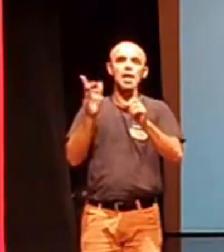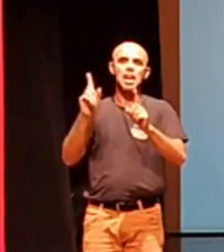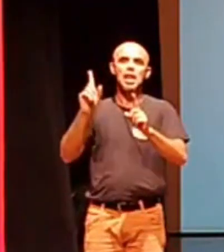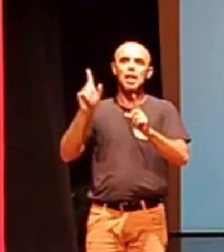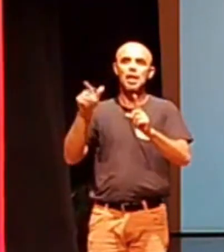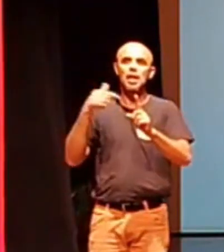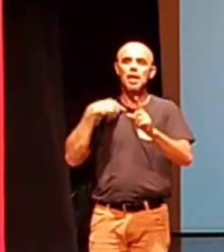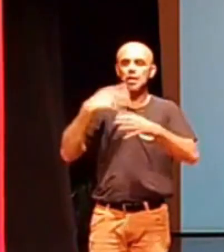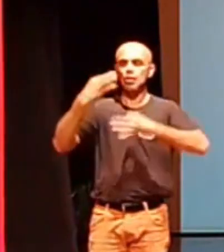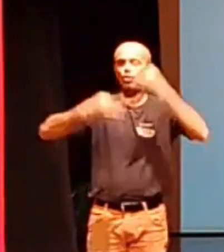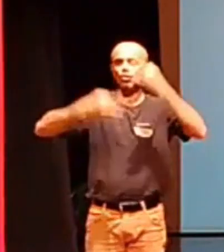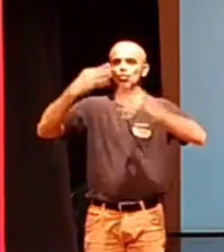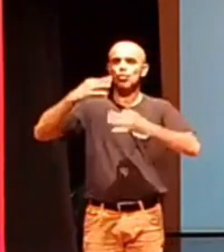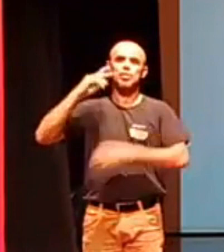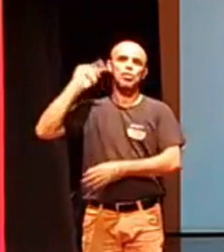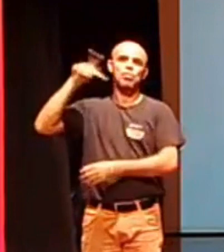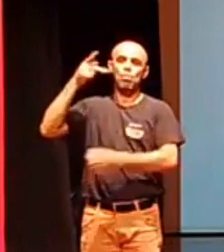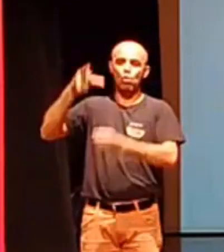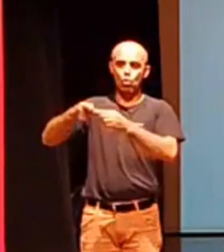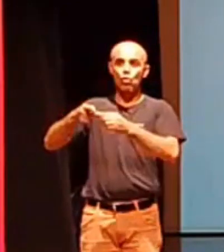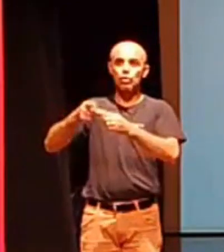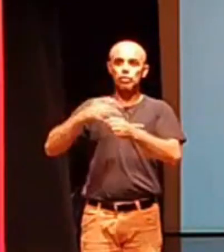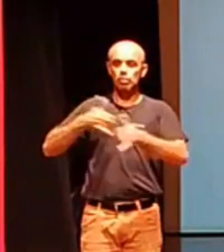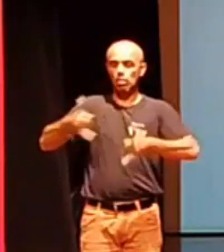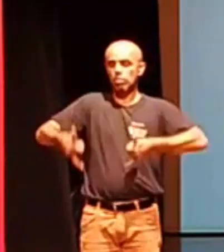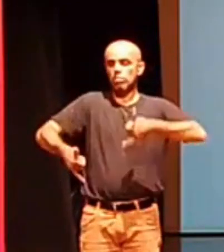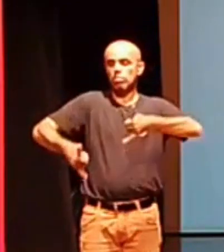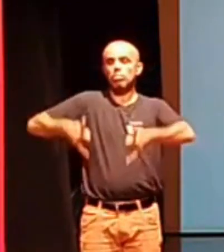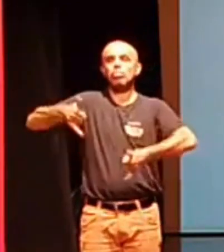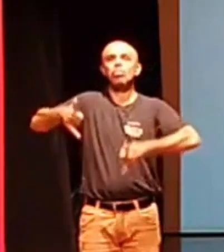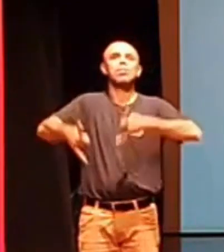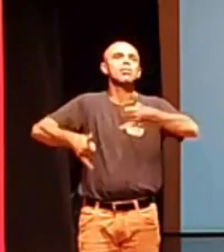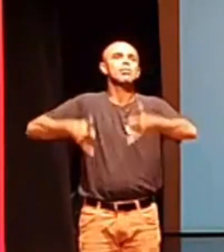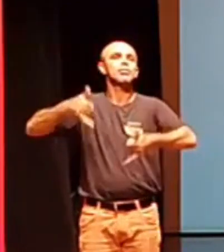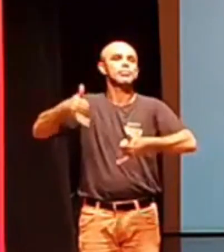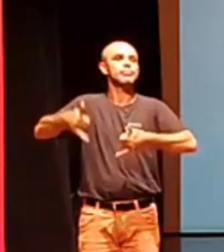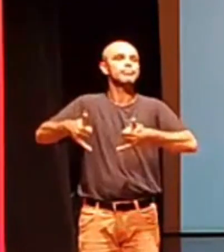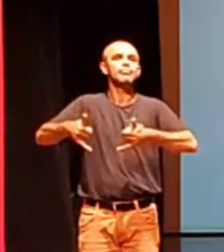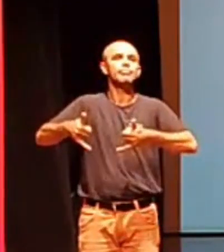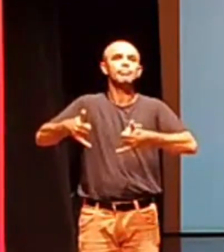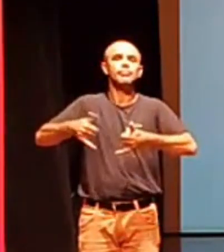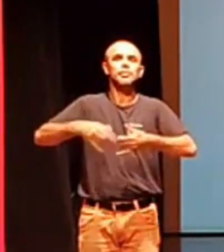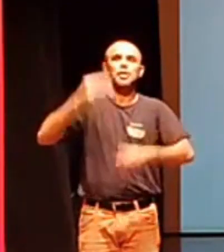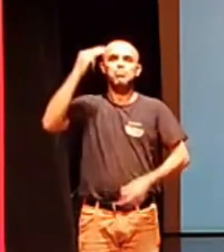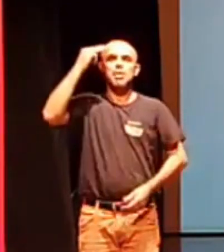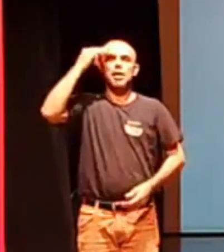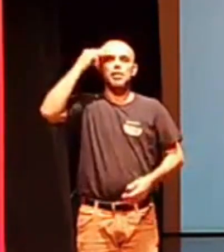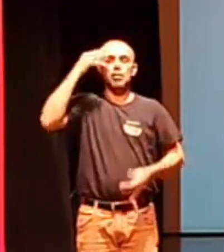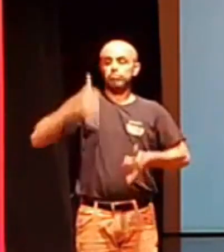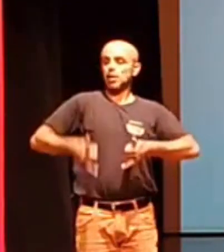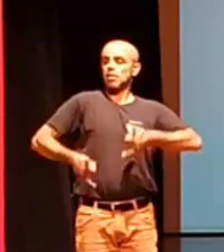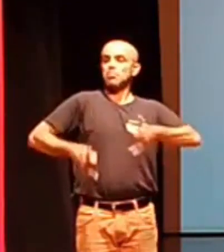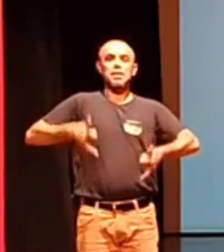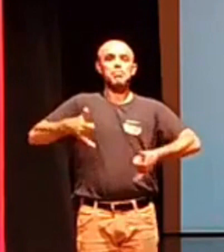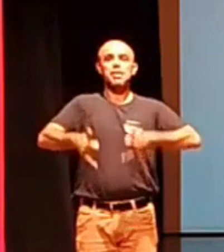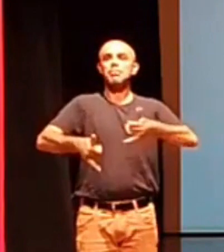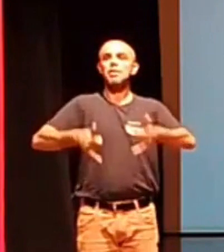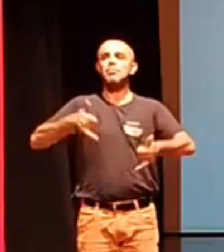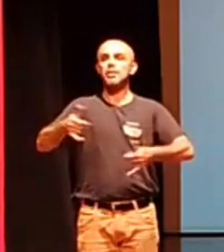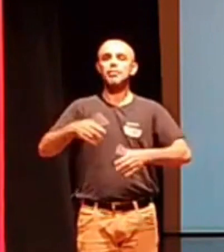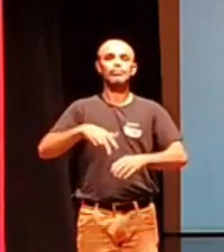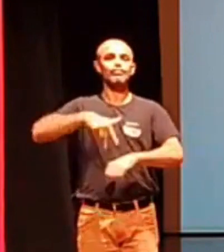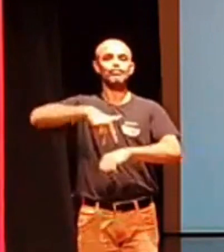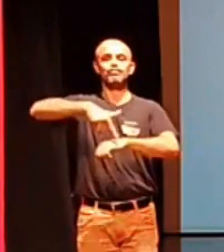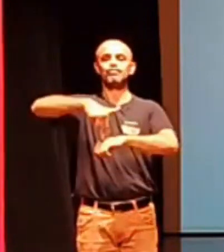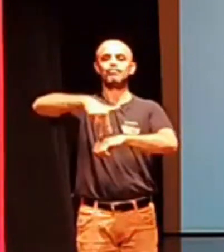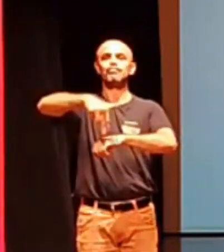ou juíza, elas andavam de salto a gestação inteira, extremamente ativas, muito tinham